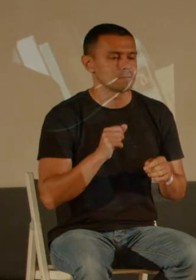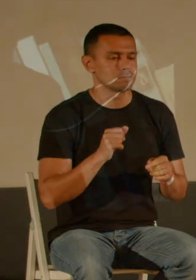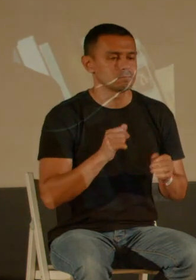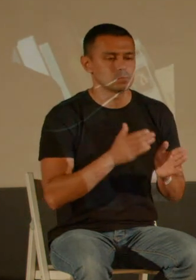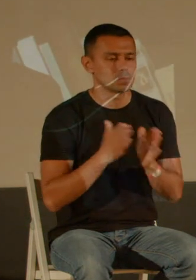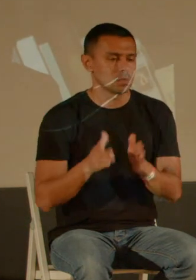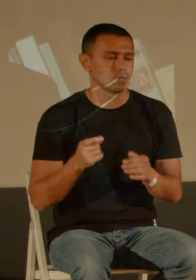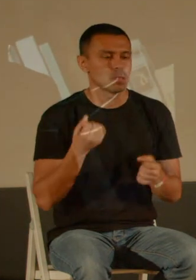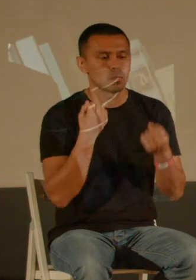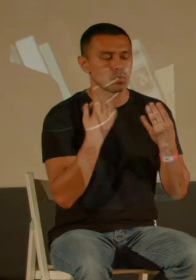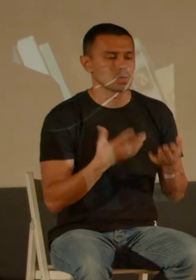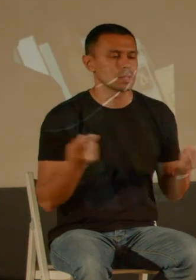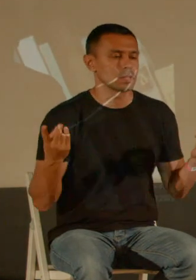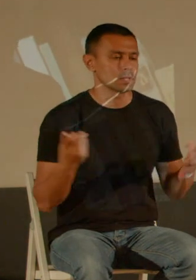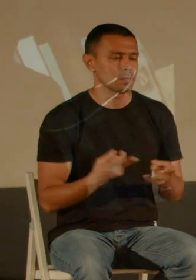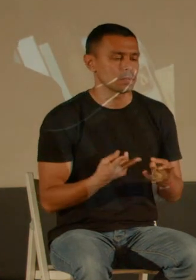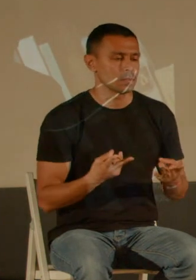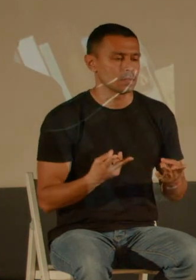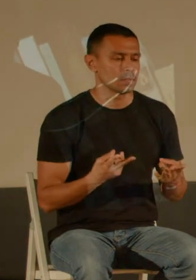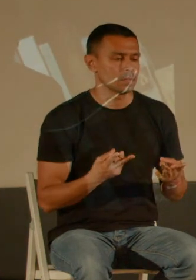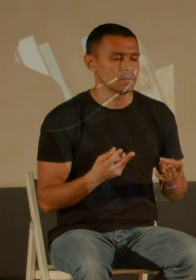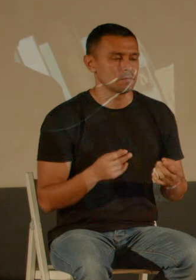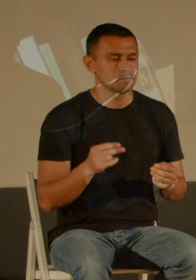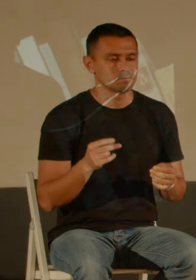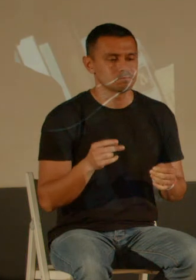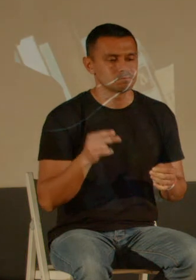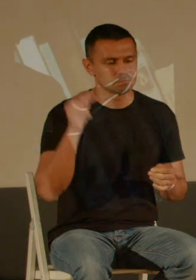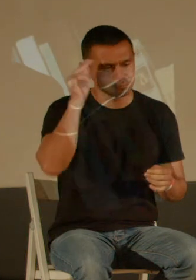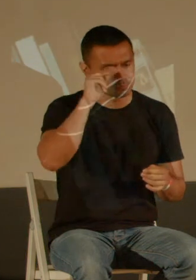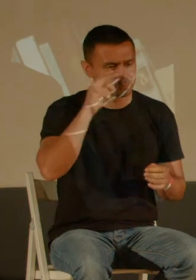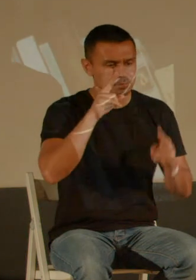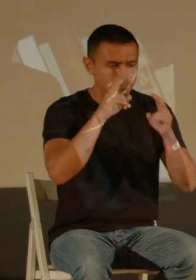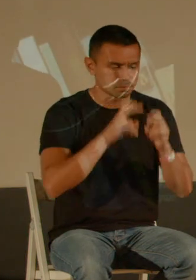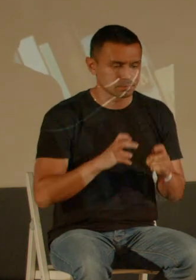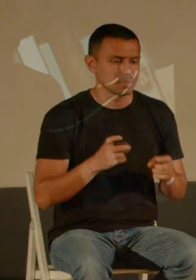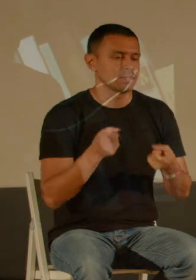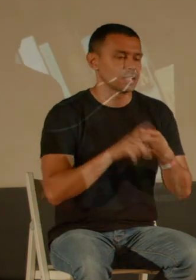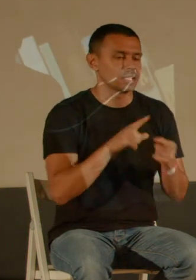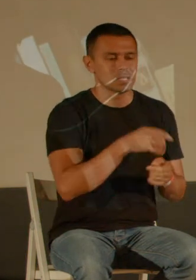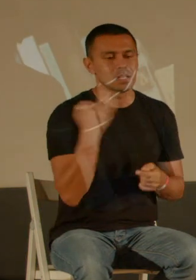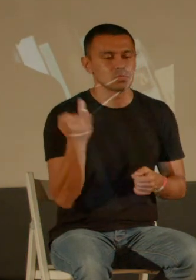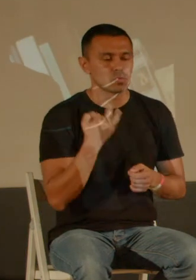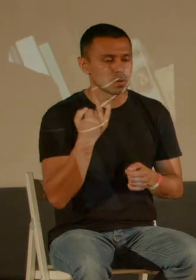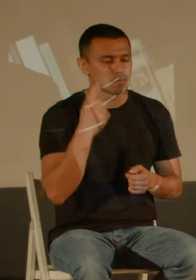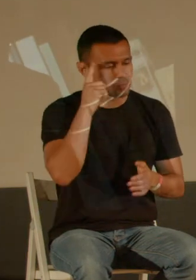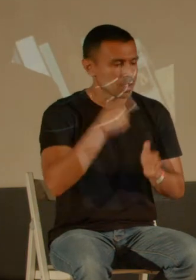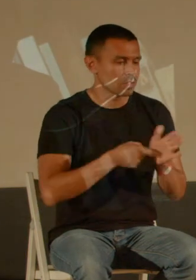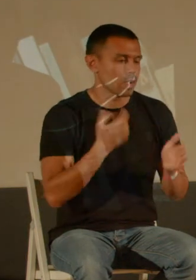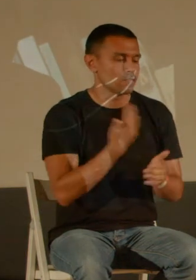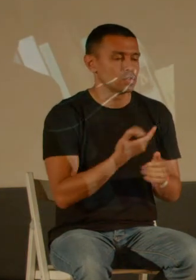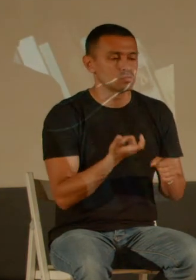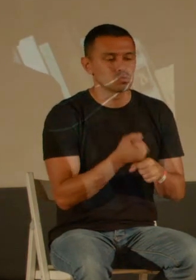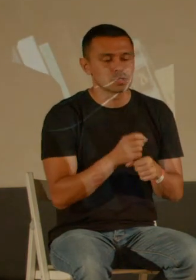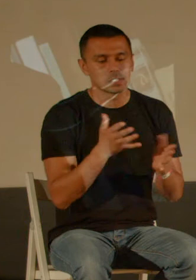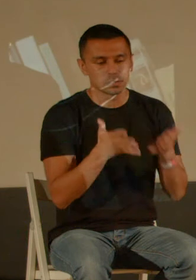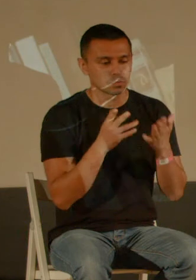Це не просто треба якби виуджувати якісь взаємозв'язки з її історії, там гадати, а вона якби дуже